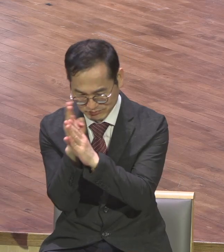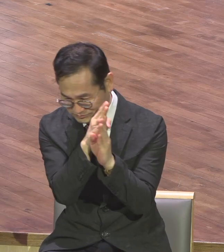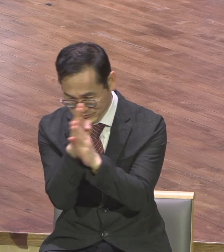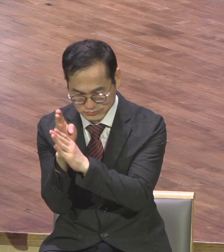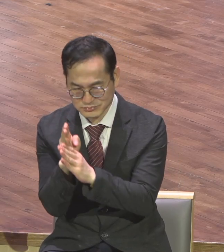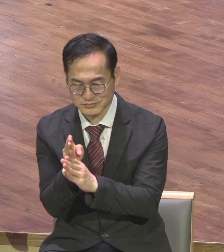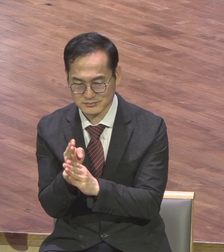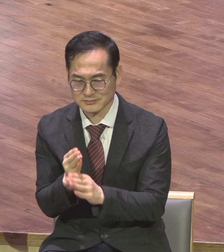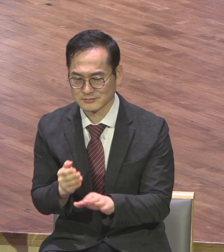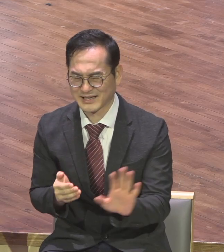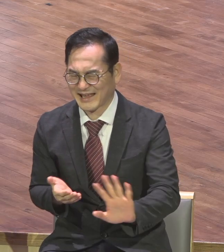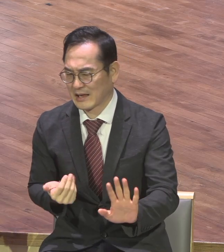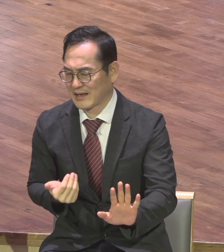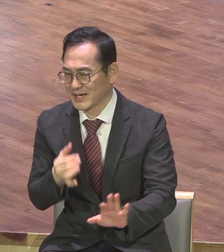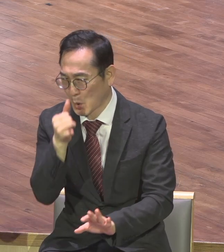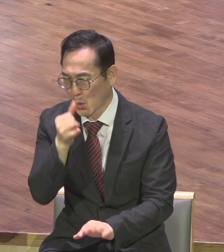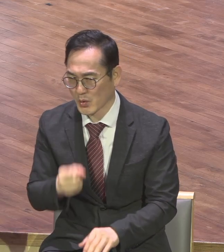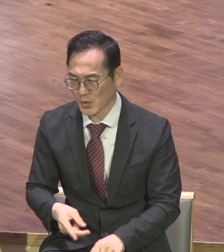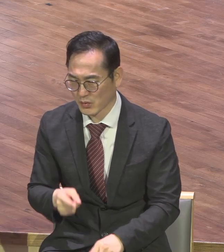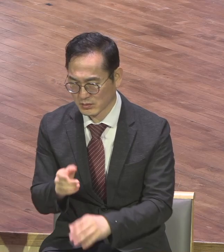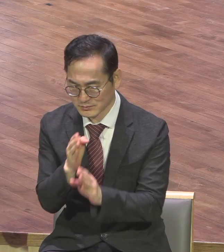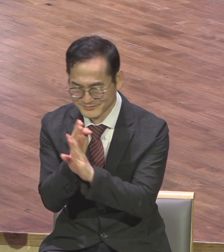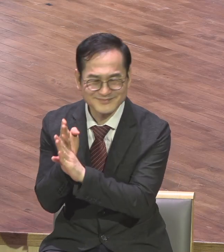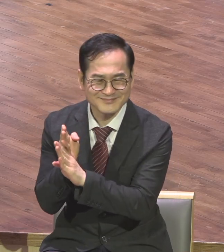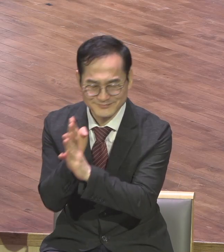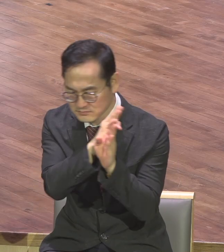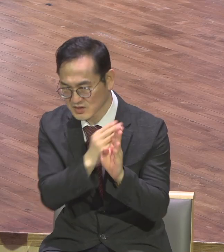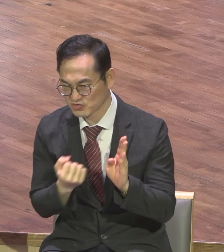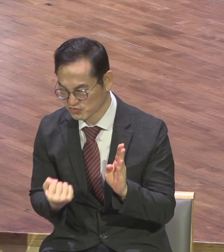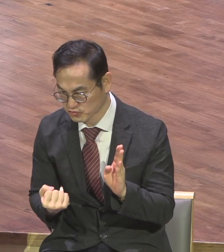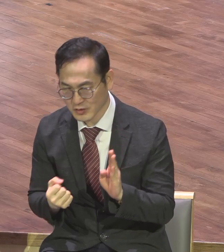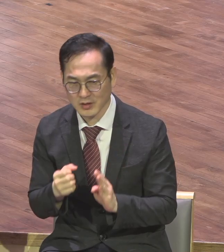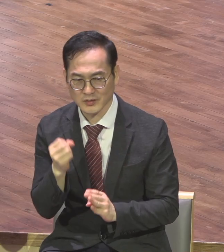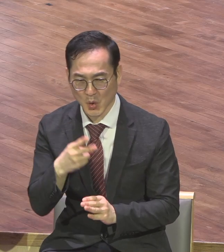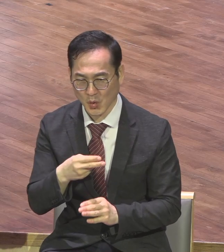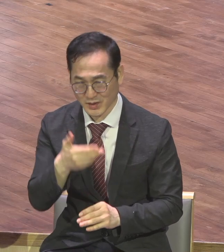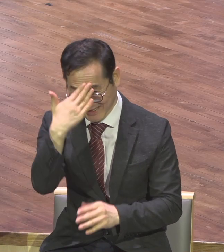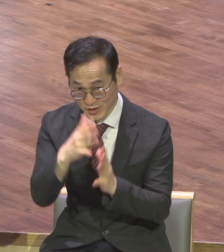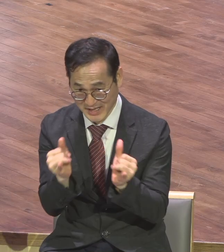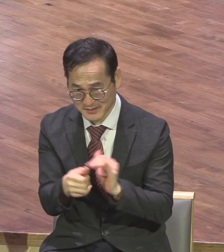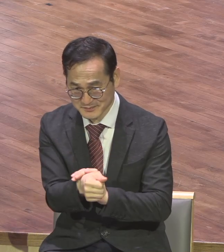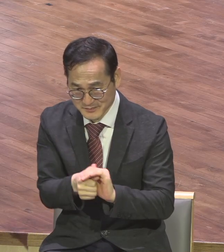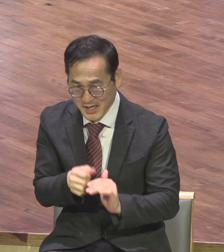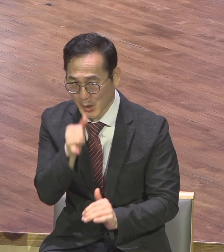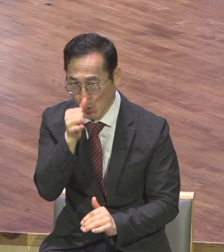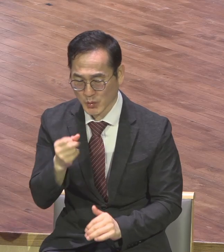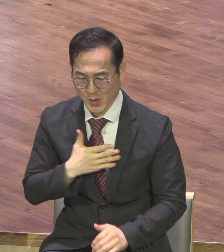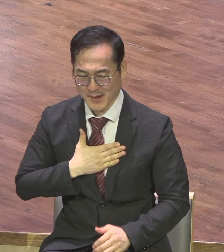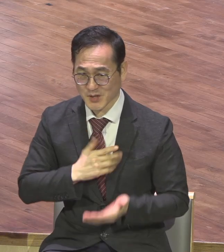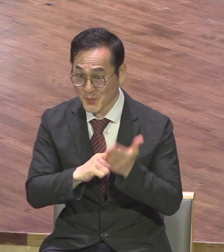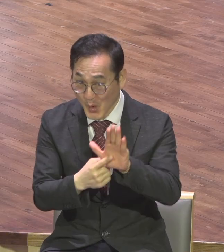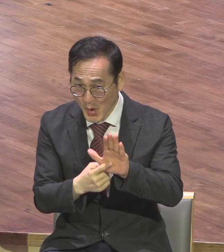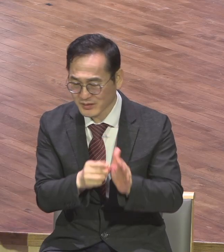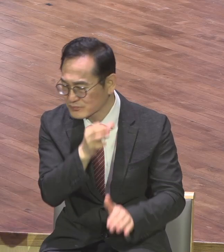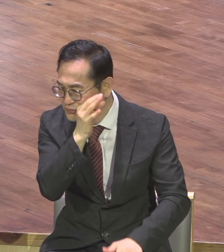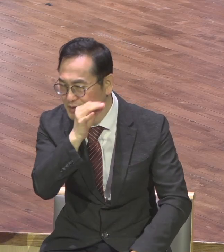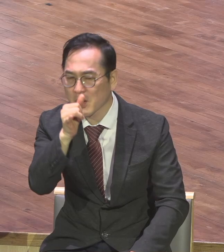편이다. 낯가림이 있다. 감정 표현에 쑥스러움을 느껴 한다.